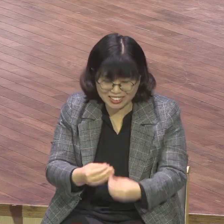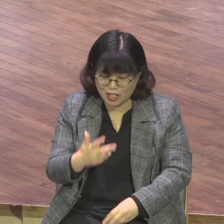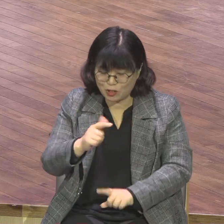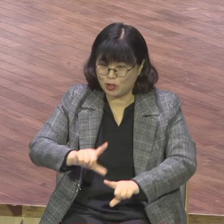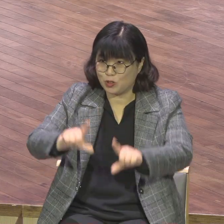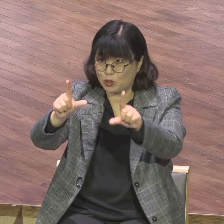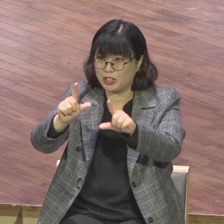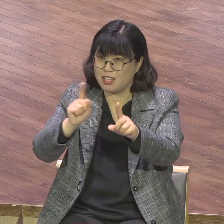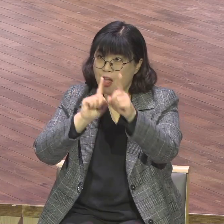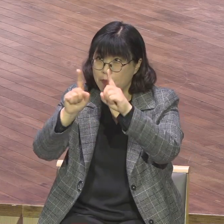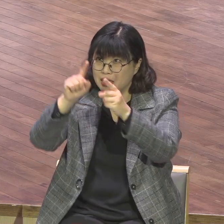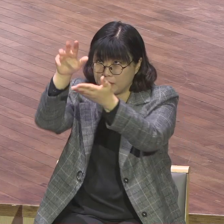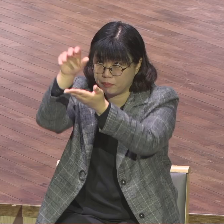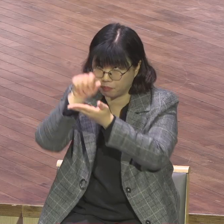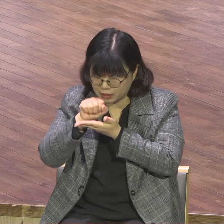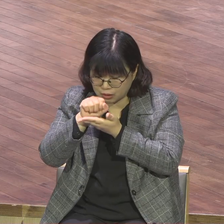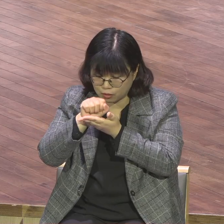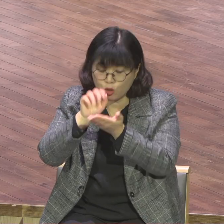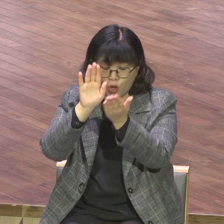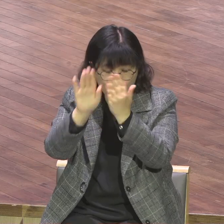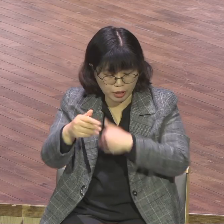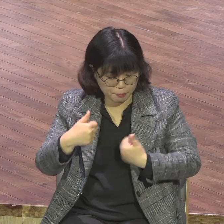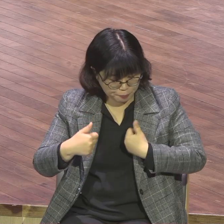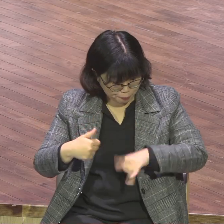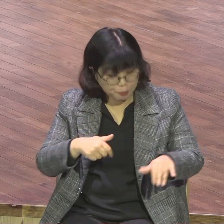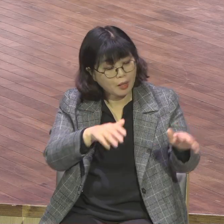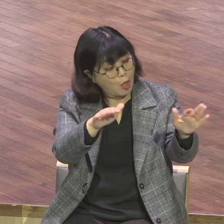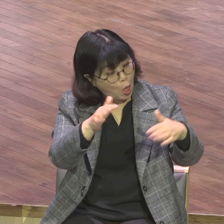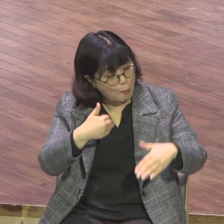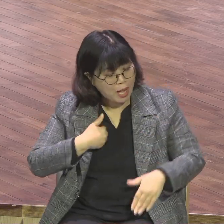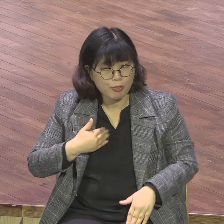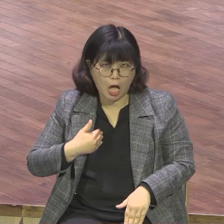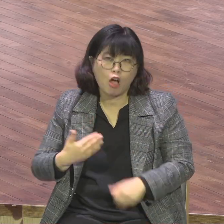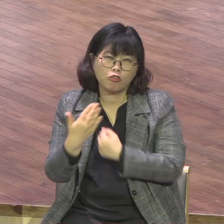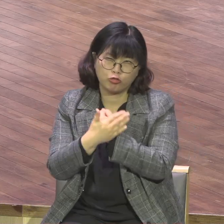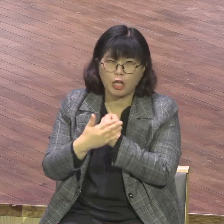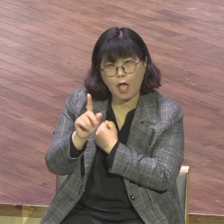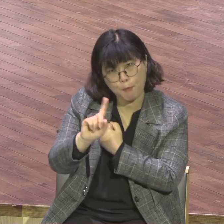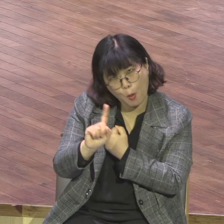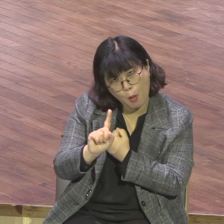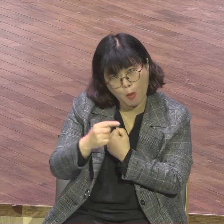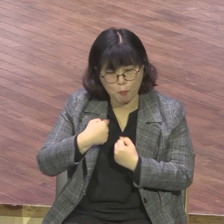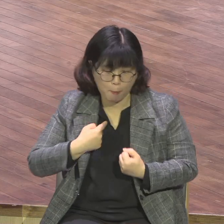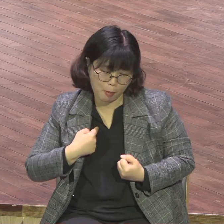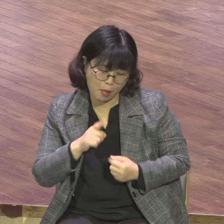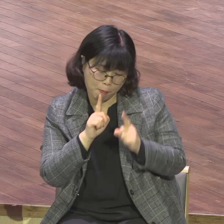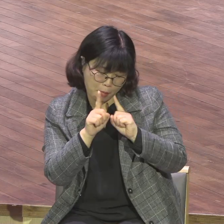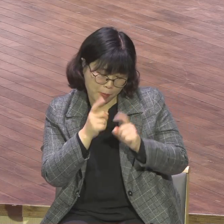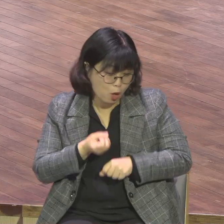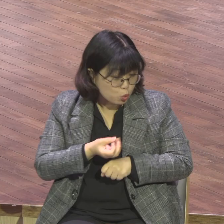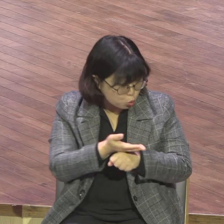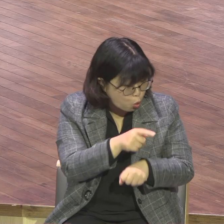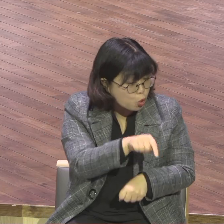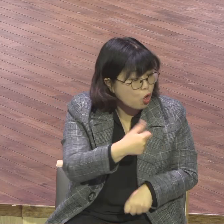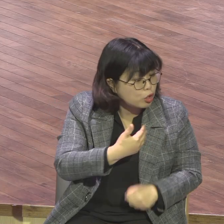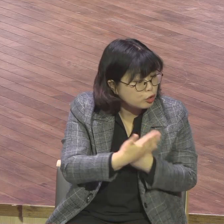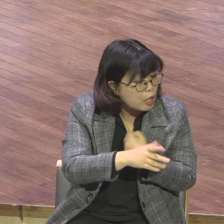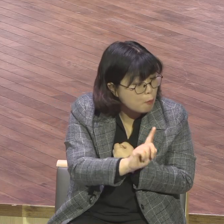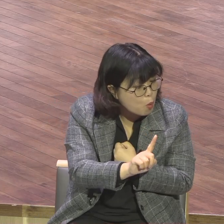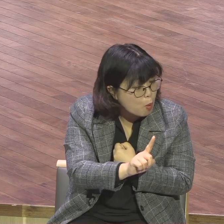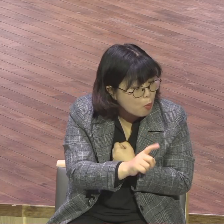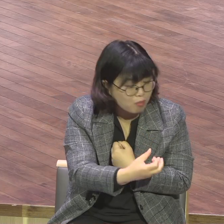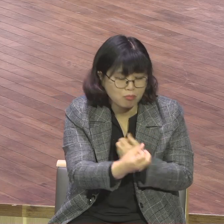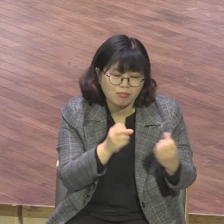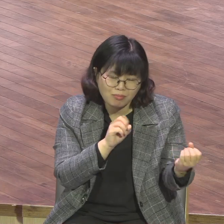훈계하는 거거든요. 주의 말씀으로 지금 3단체 특별히 뉴 에이지는요 내 모습 그대로 살아라고 말해. 네가 최고야.